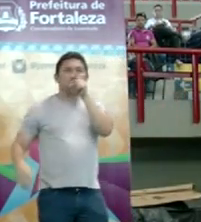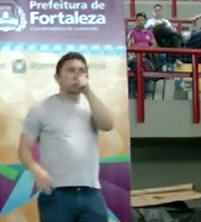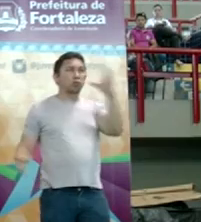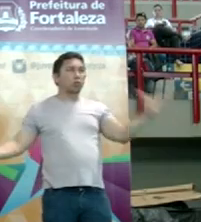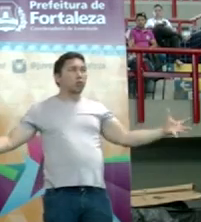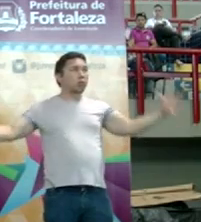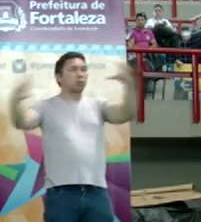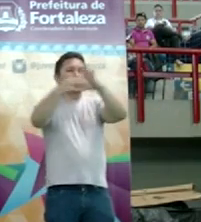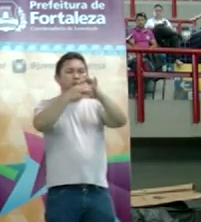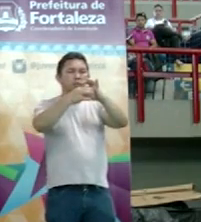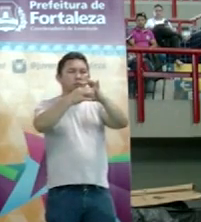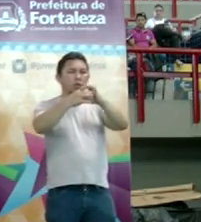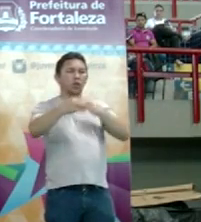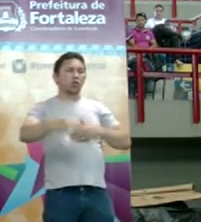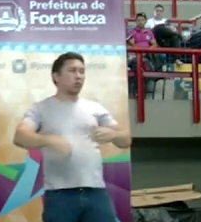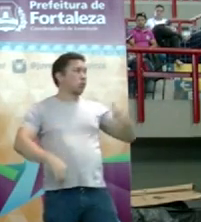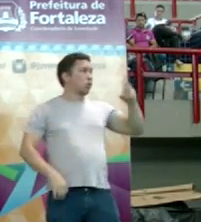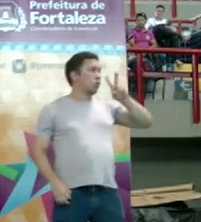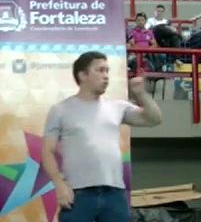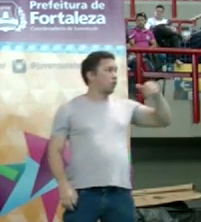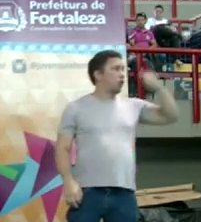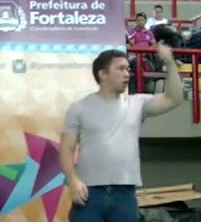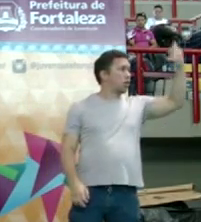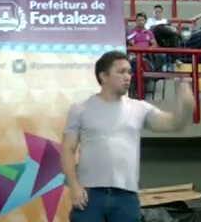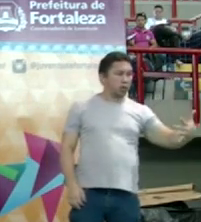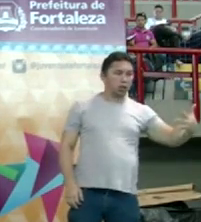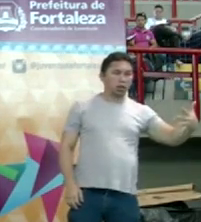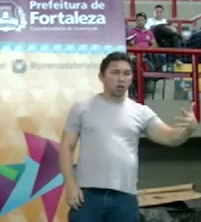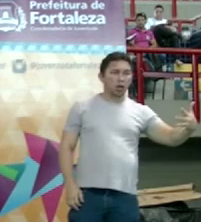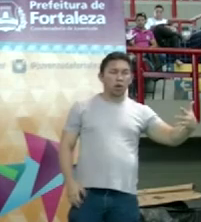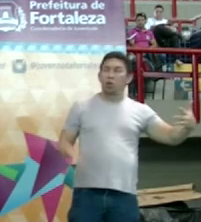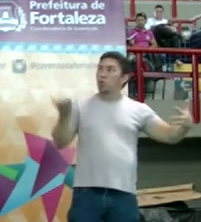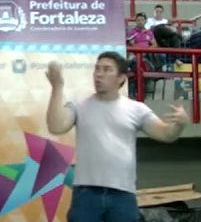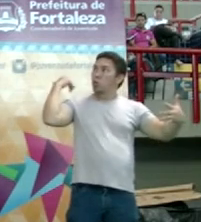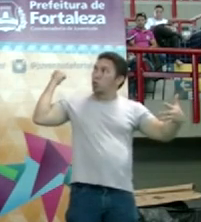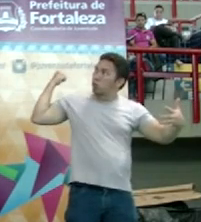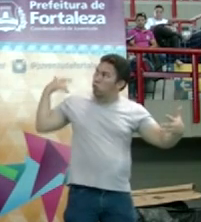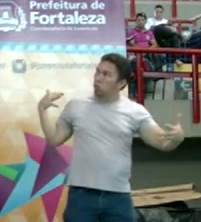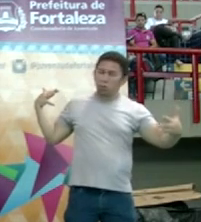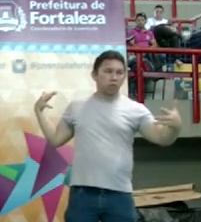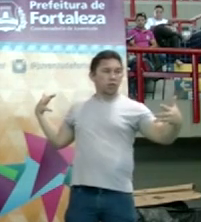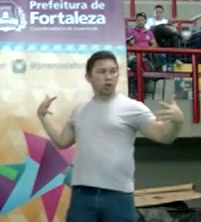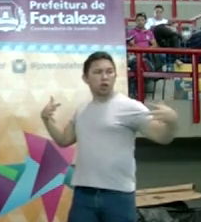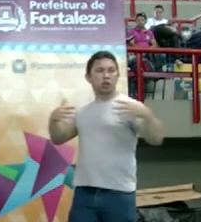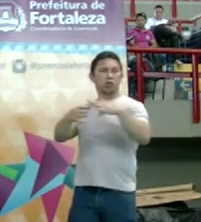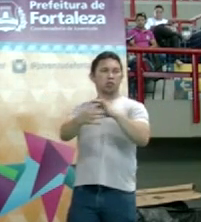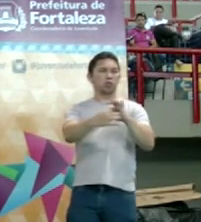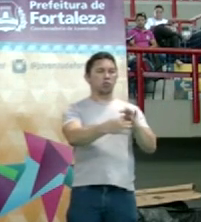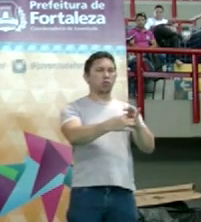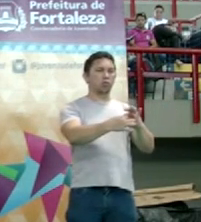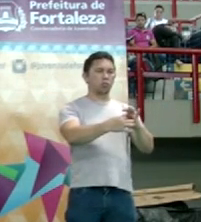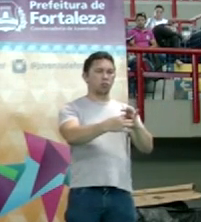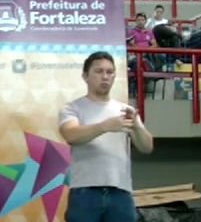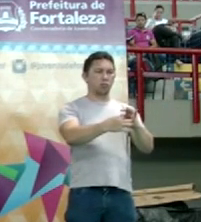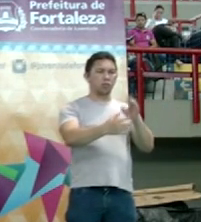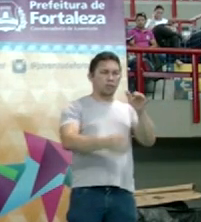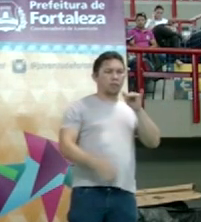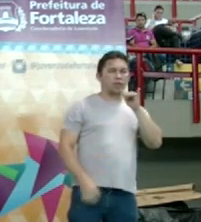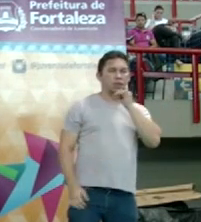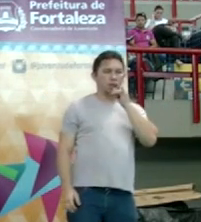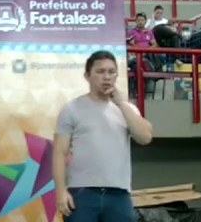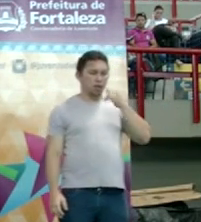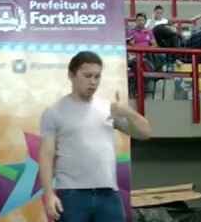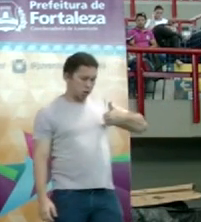entre o que você vai dizer lá na frente com o que já foi dito. Por exemplo, se você diz,